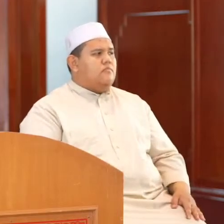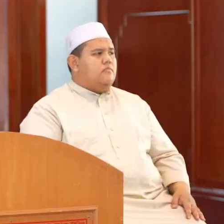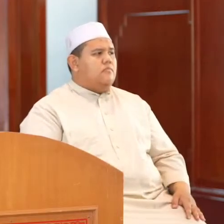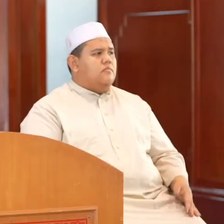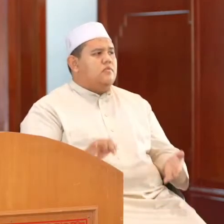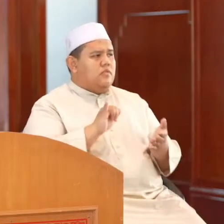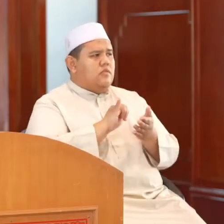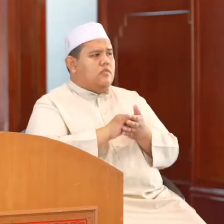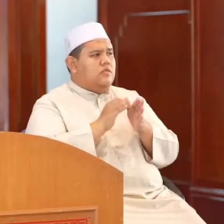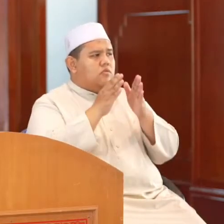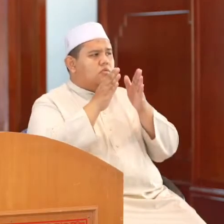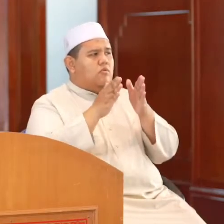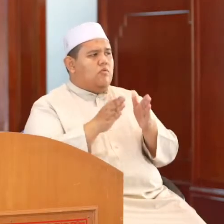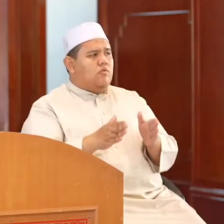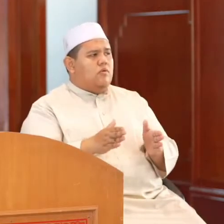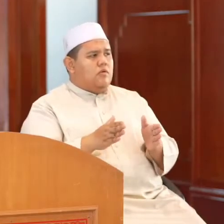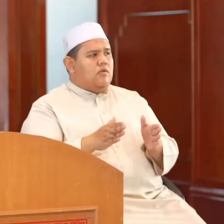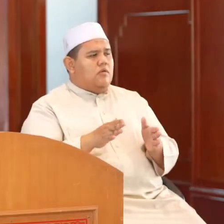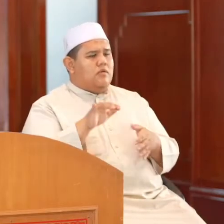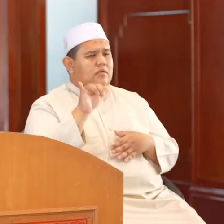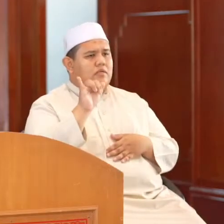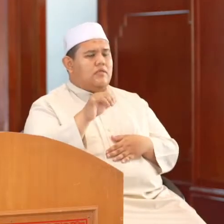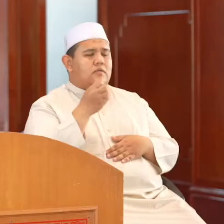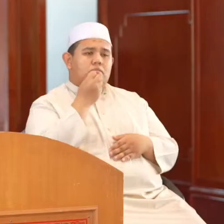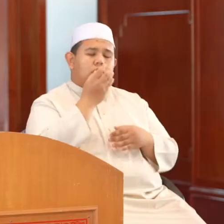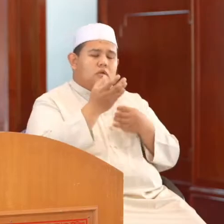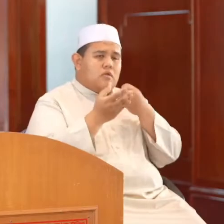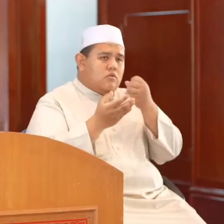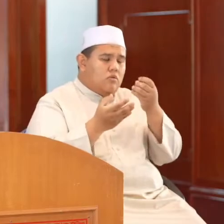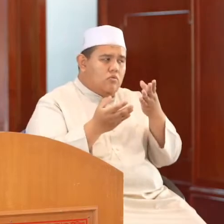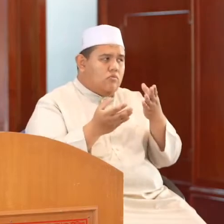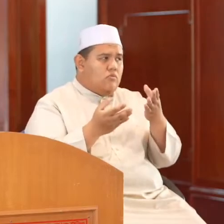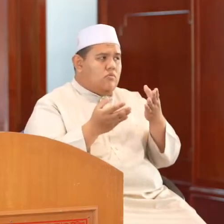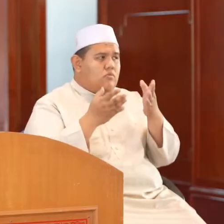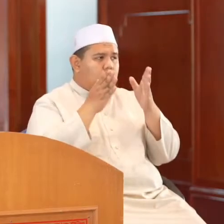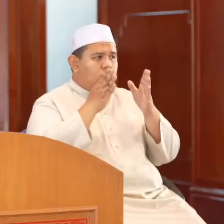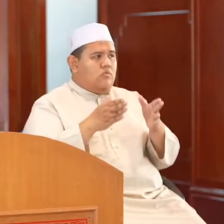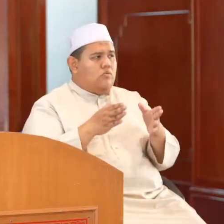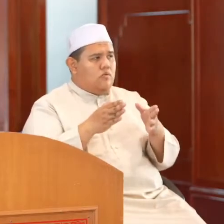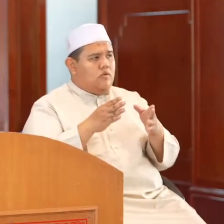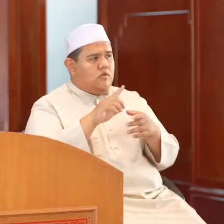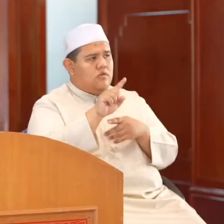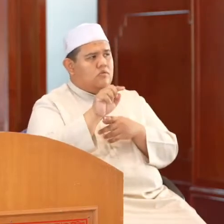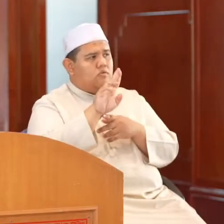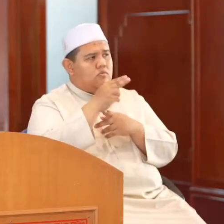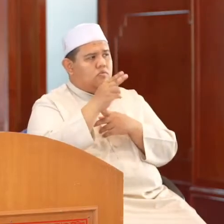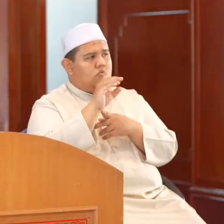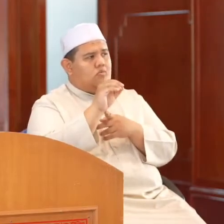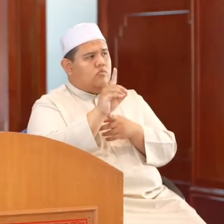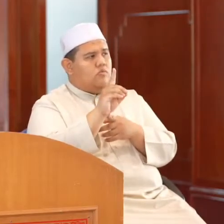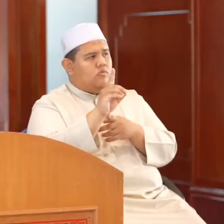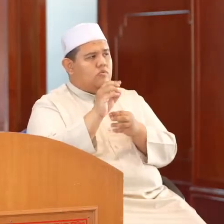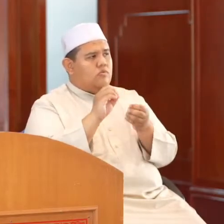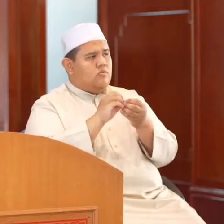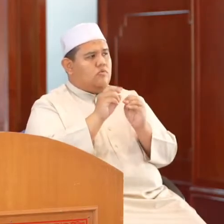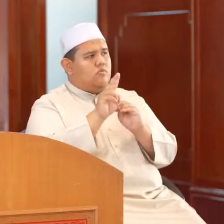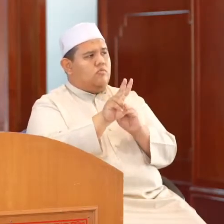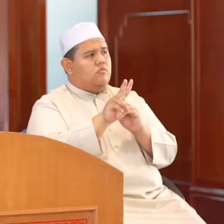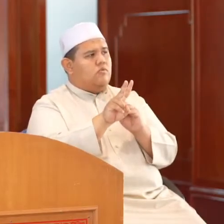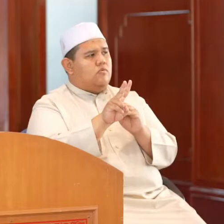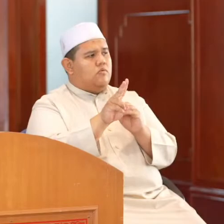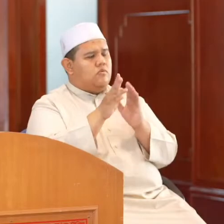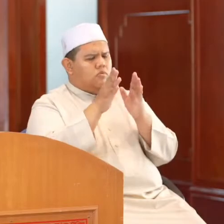Ini orang yang dipanggil sebagai orang yang zuhud. Yang kedua, orang